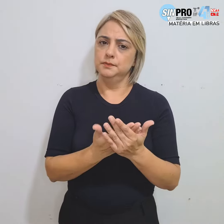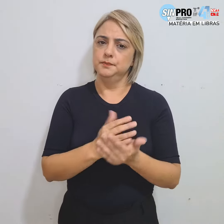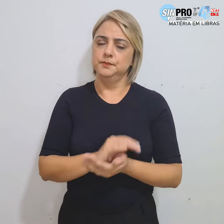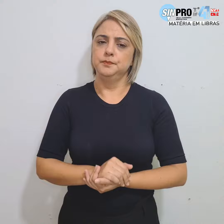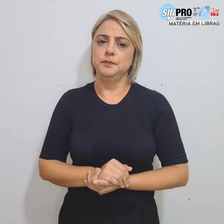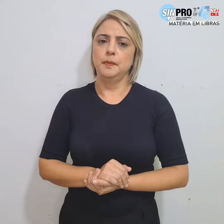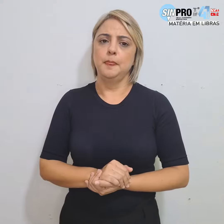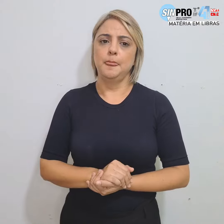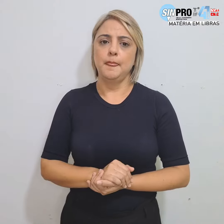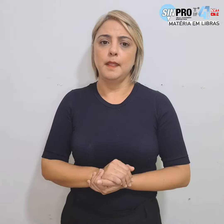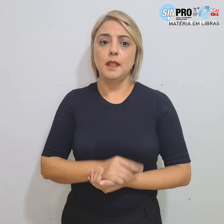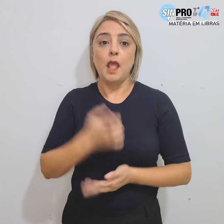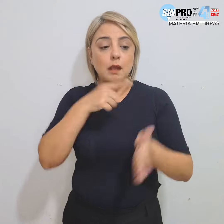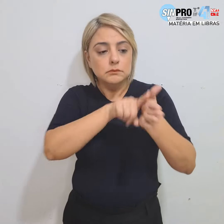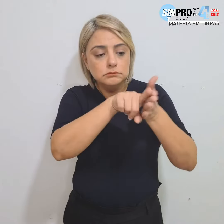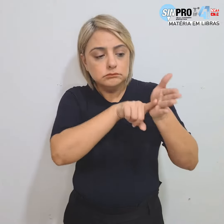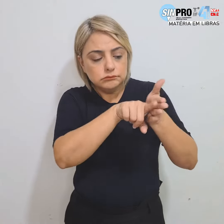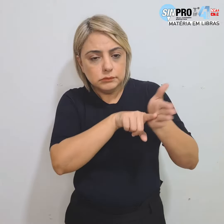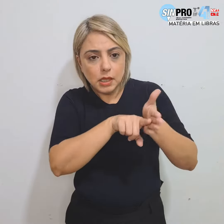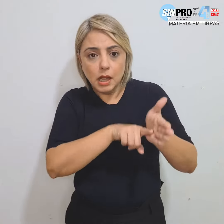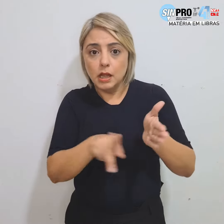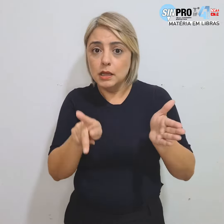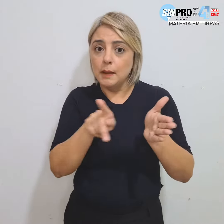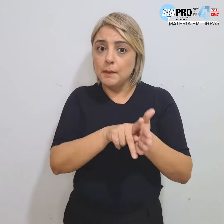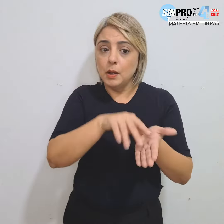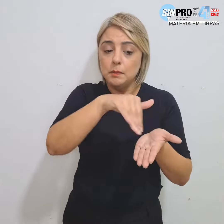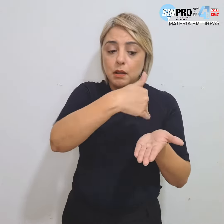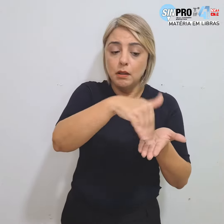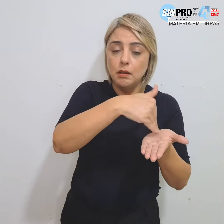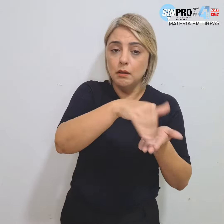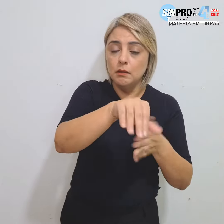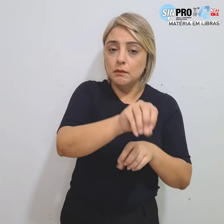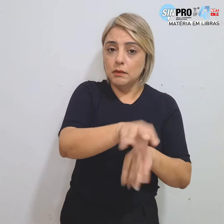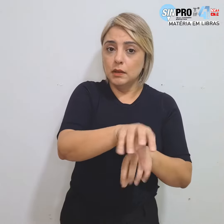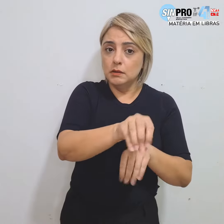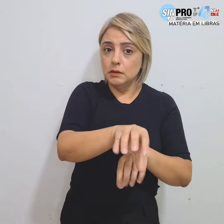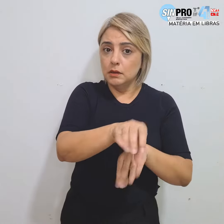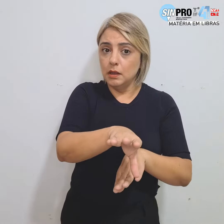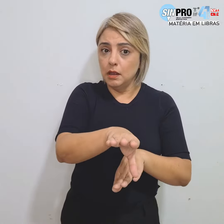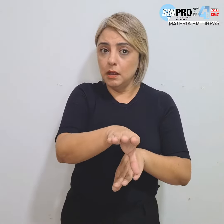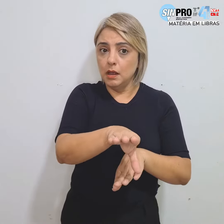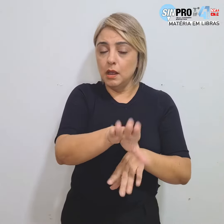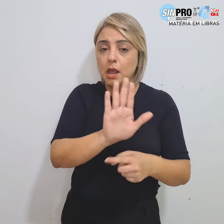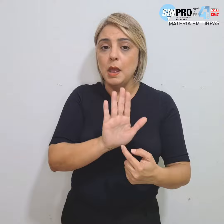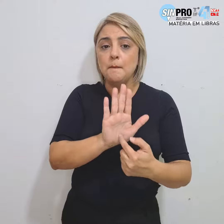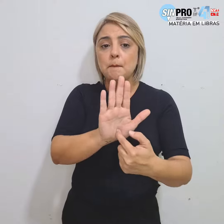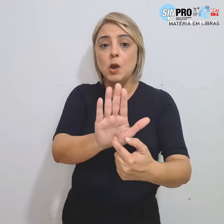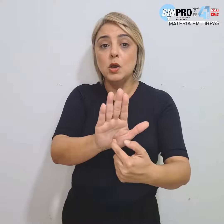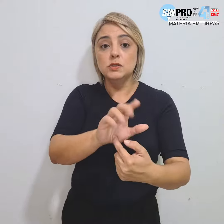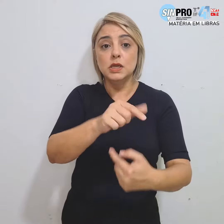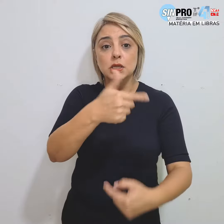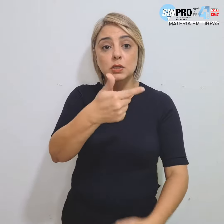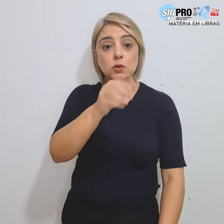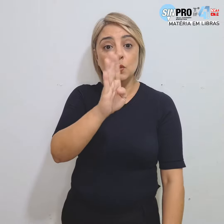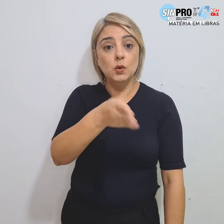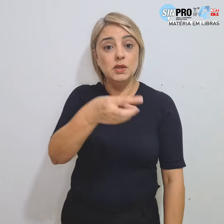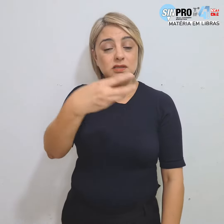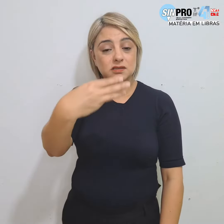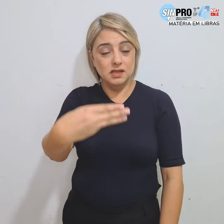Dados da própria Secretaria de Educação indicam que dois terços de professores em sala